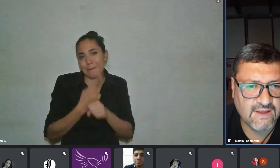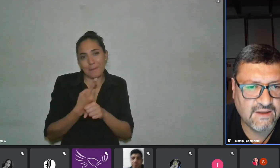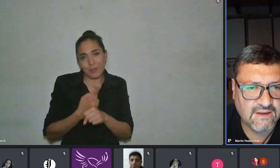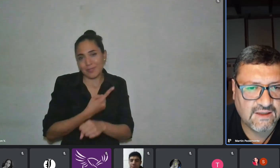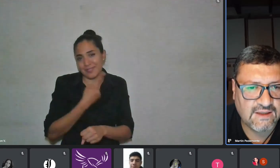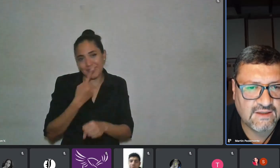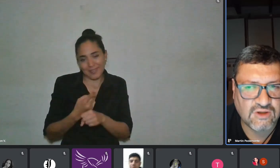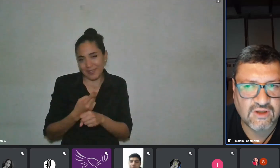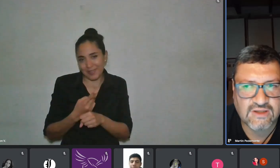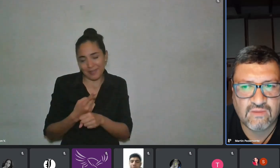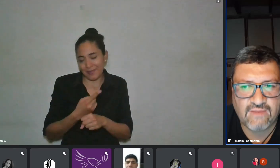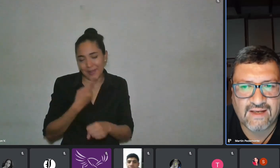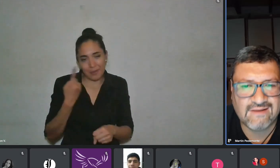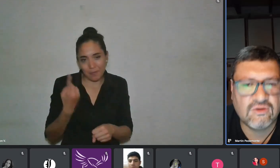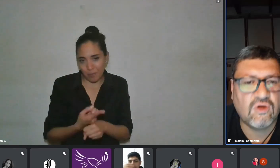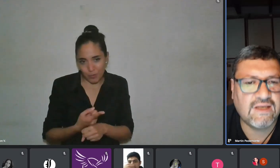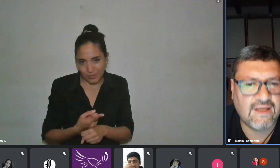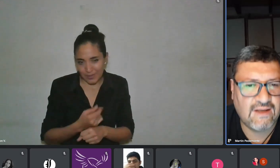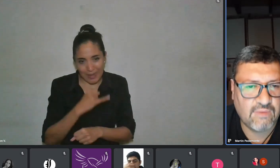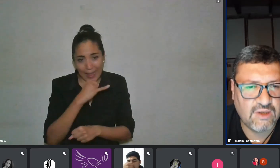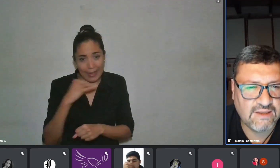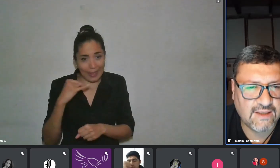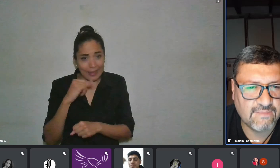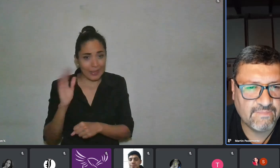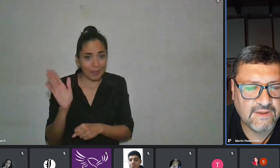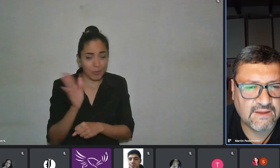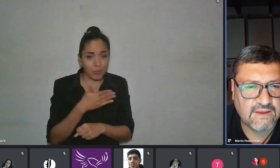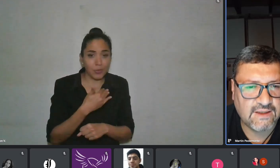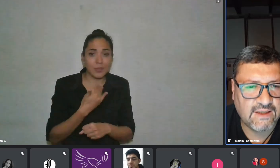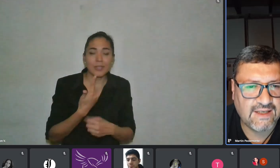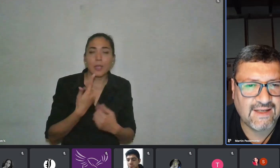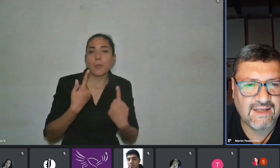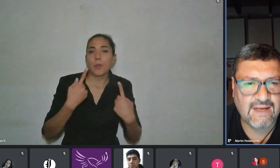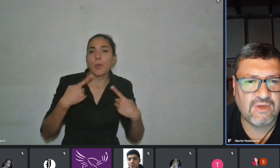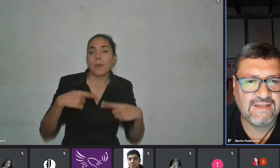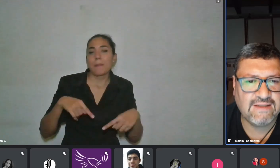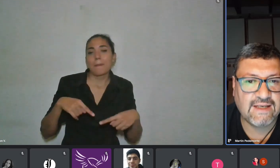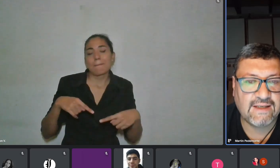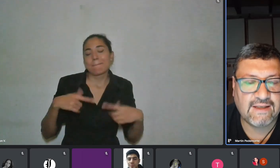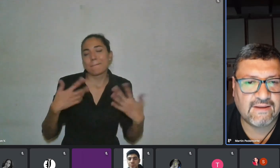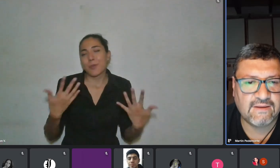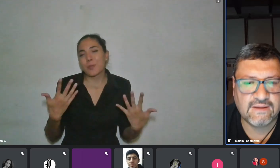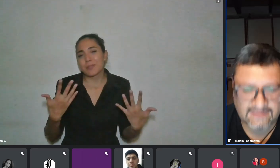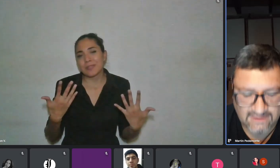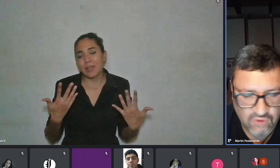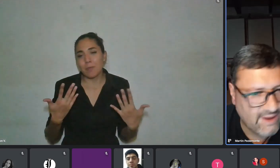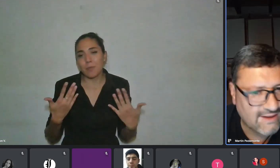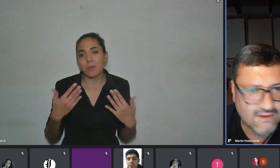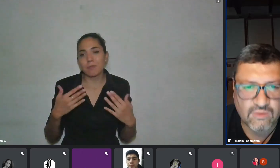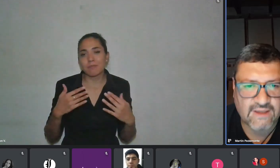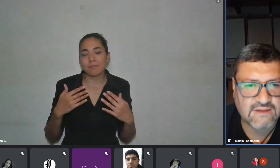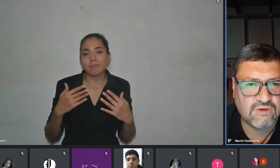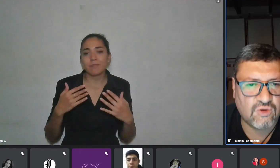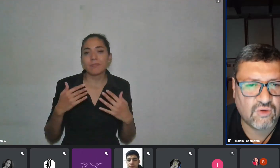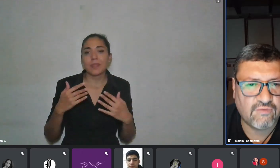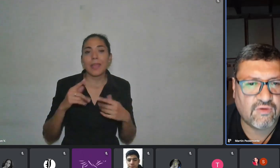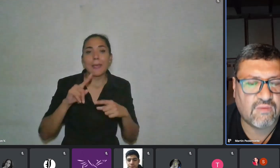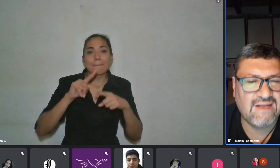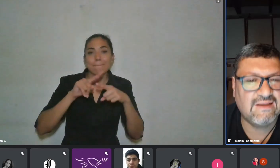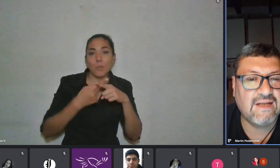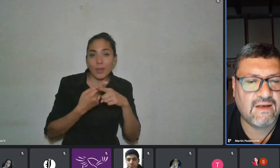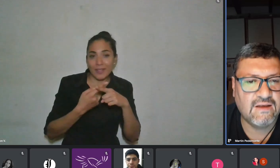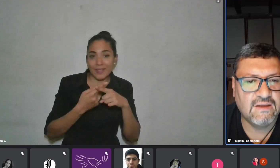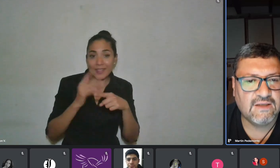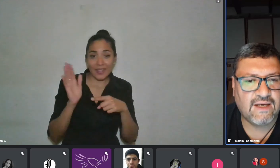nadie. Yo creo que son más retóricas de la política. En la política no hay que tomarse todo de